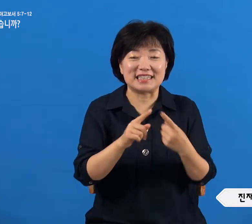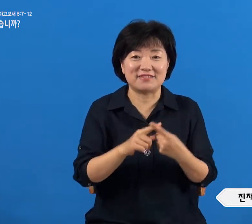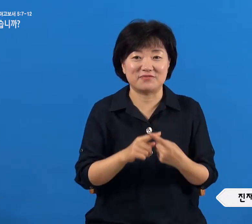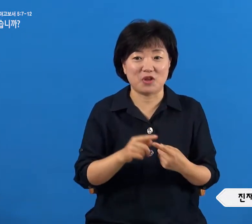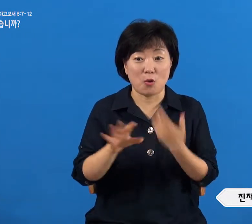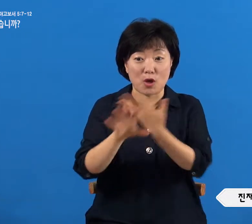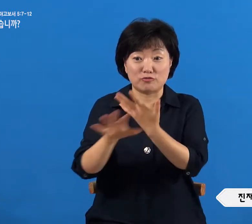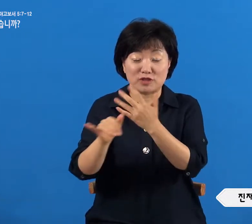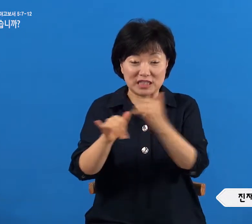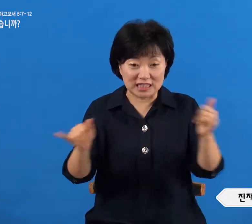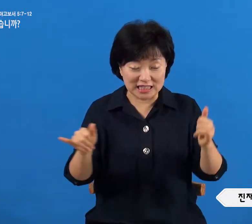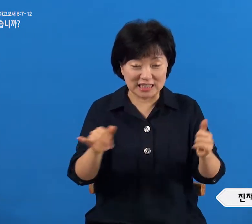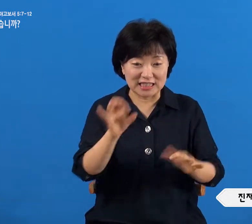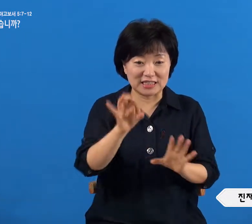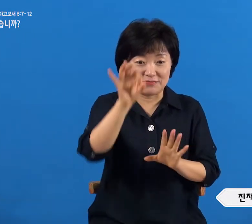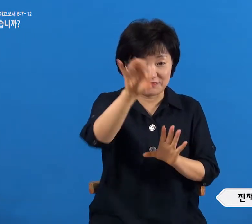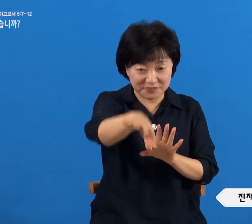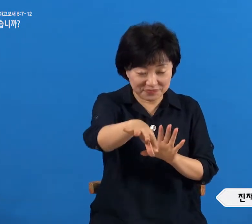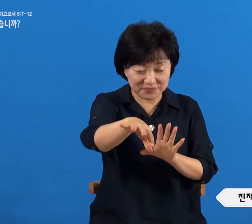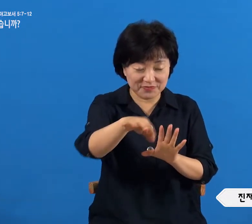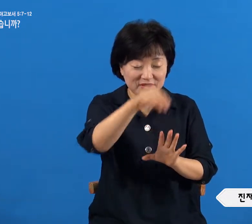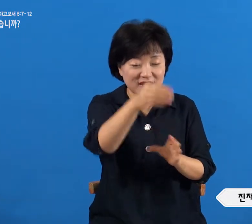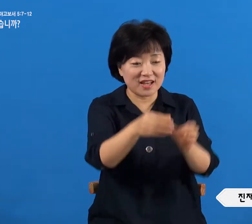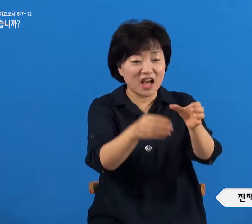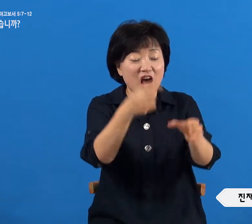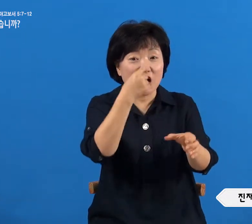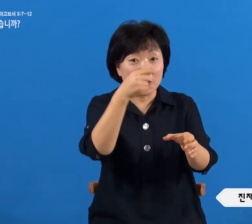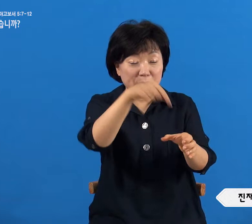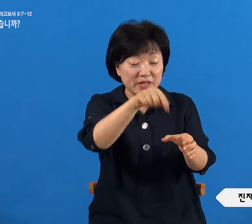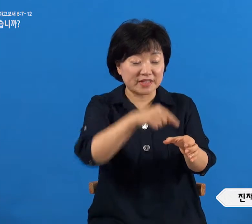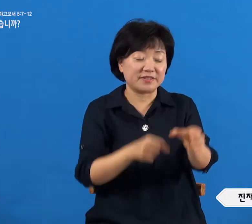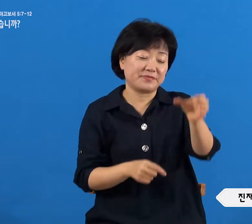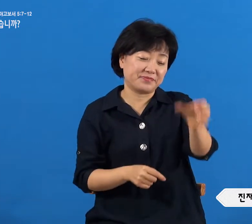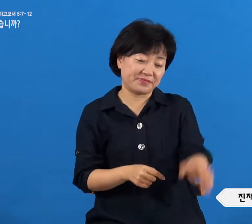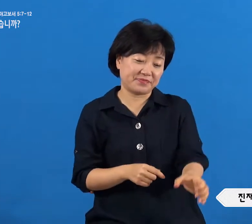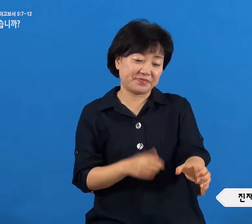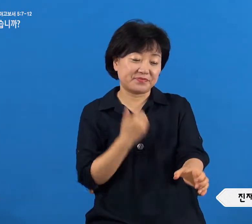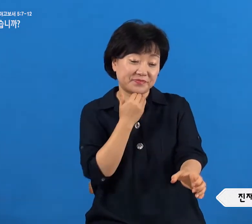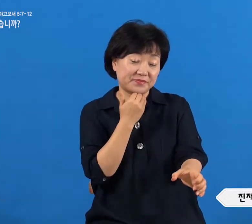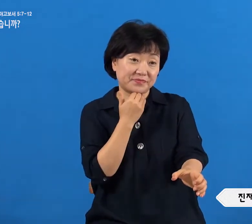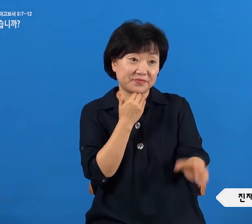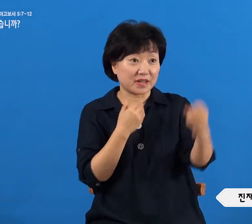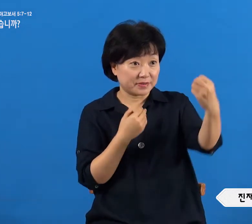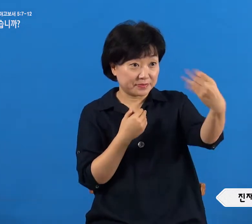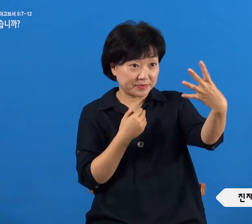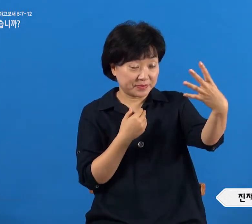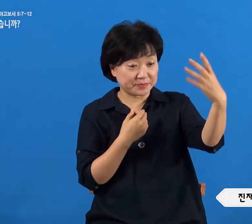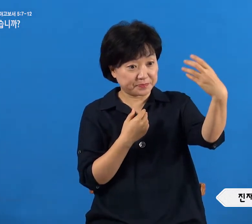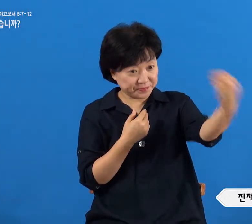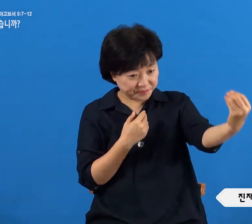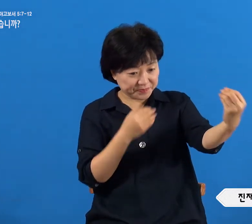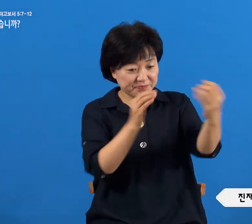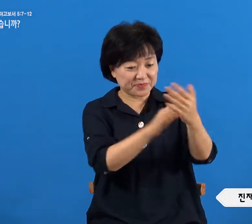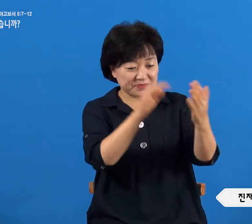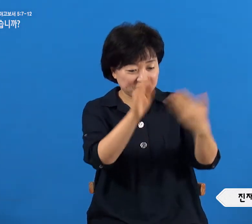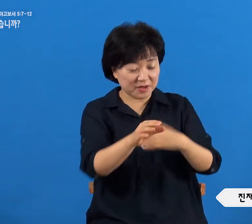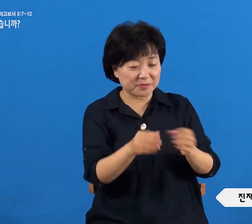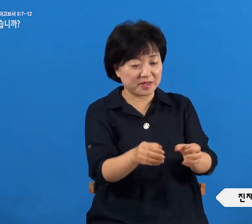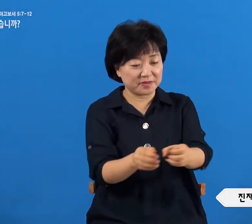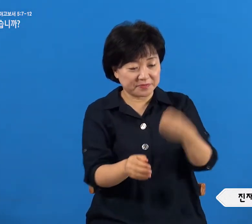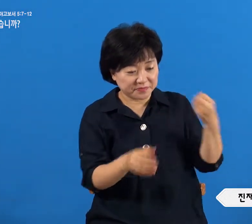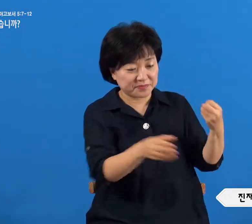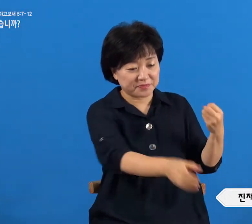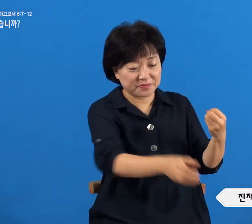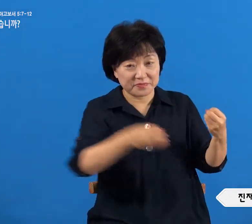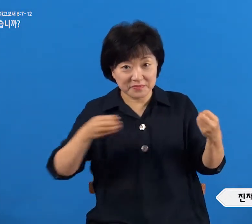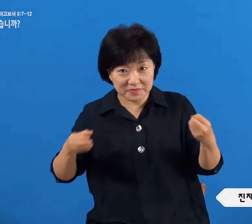자판기에 커피가 다 나온 후 불이 꺼지면 컵을 꺼낸다. 그런데 한국인은 자판기 커피 눌러놓고 컵 나오는